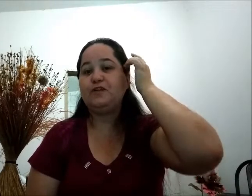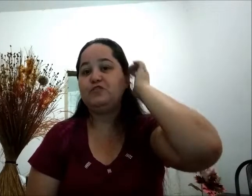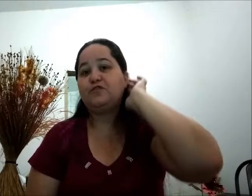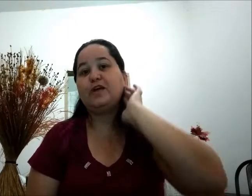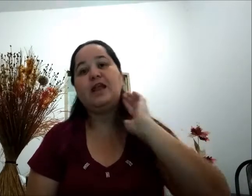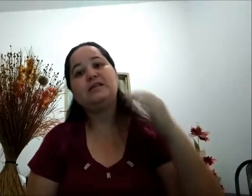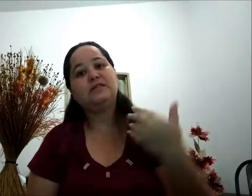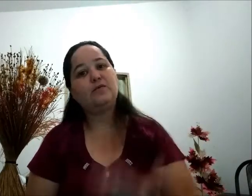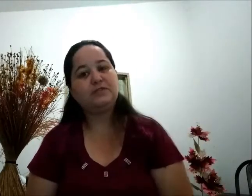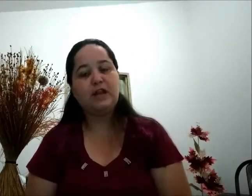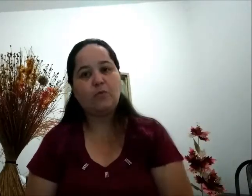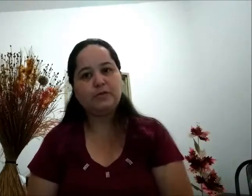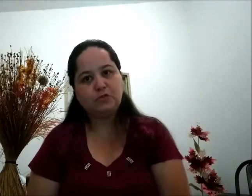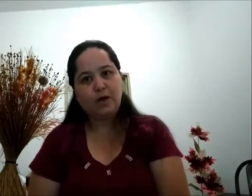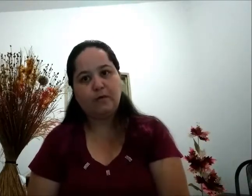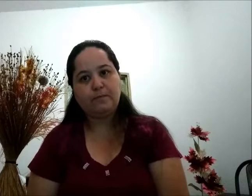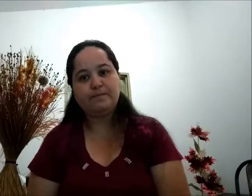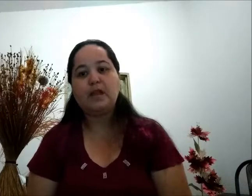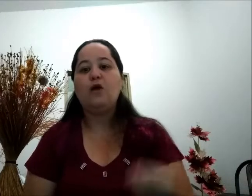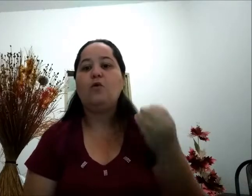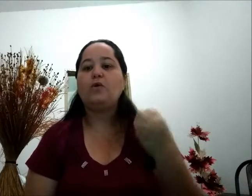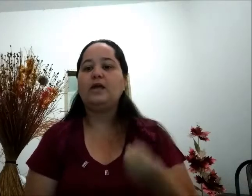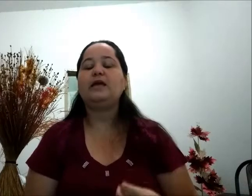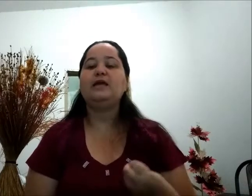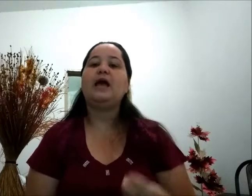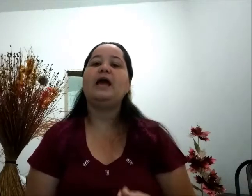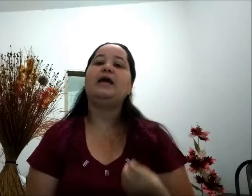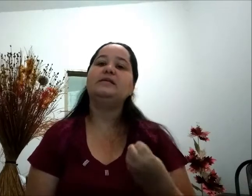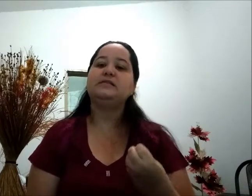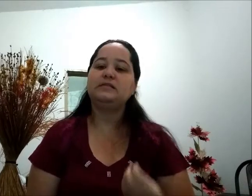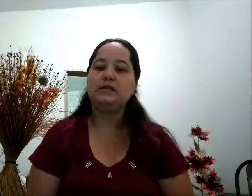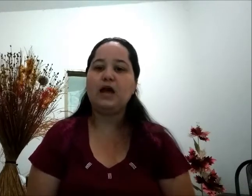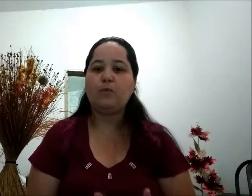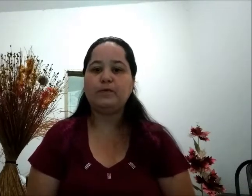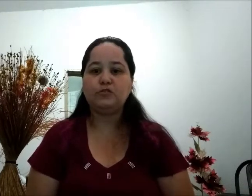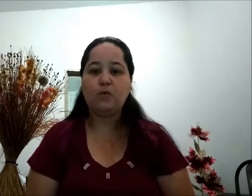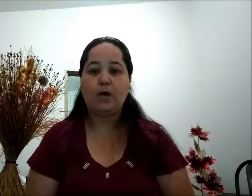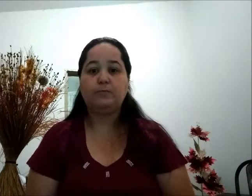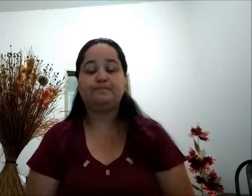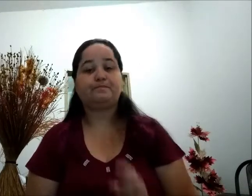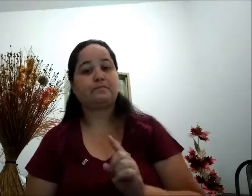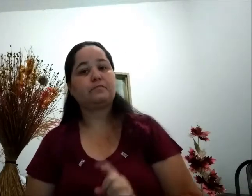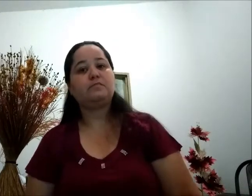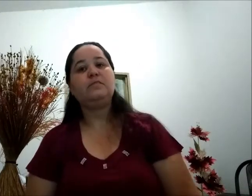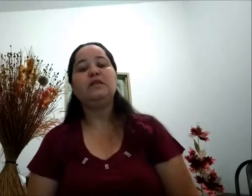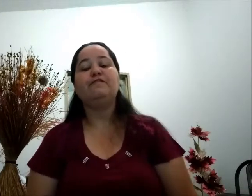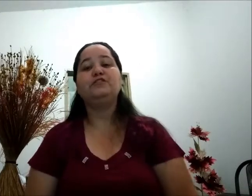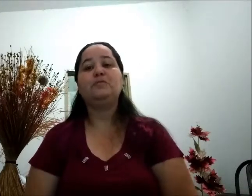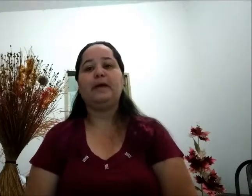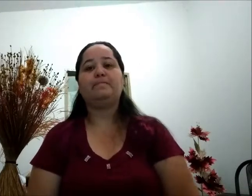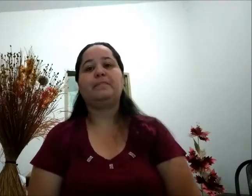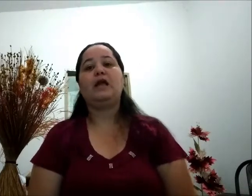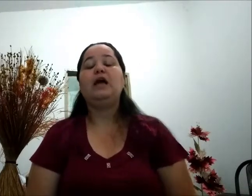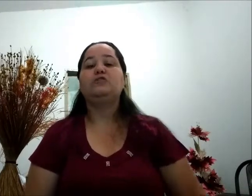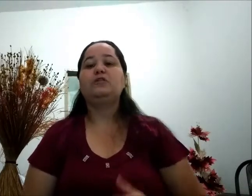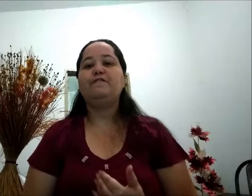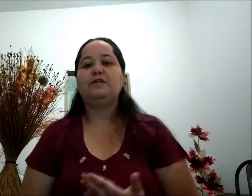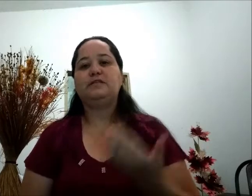vídeo foi em relação ao sinal pessoal. O que que é esse sinal pessoal? Veja bem, toda vez que